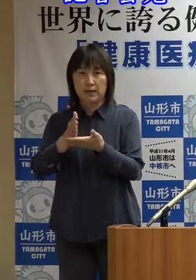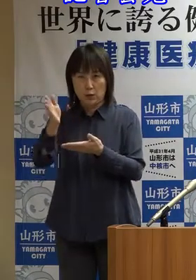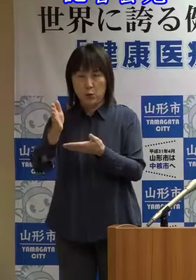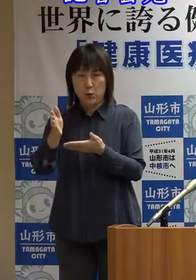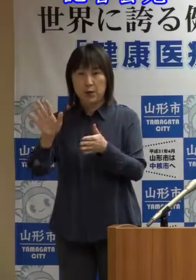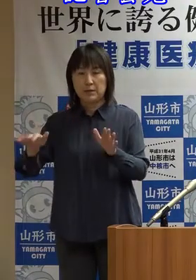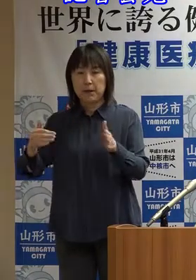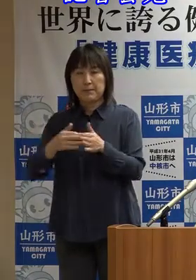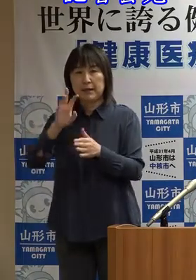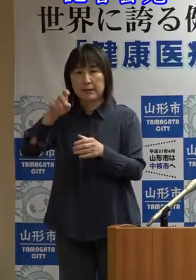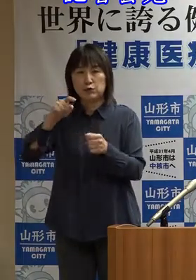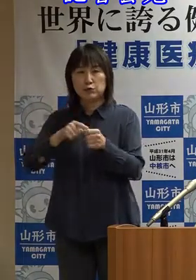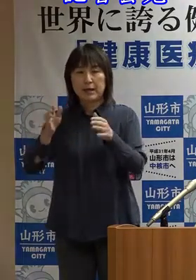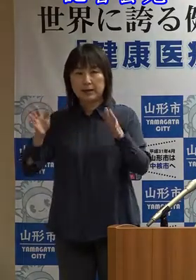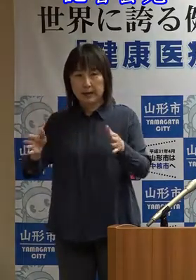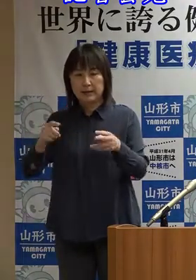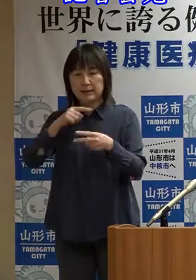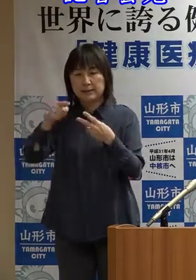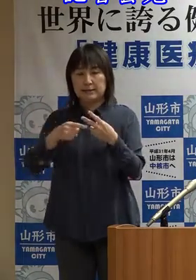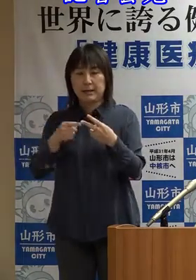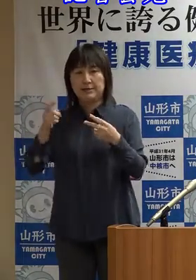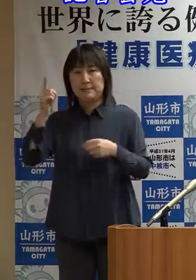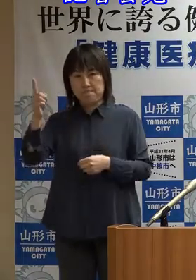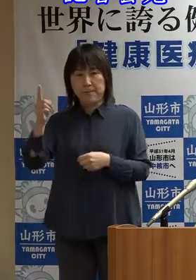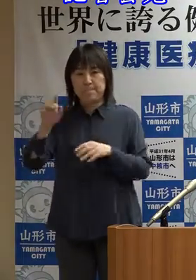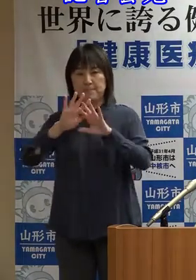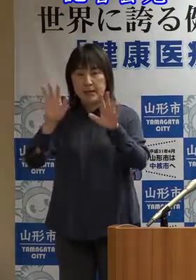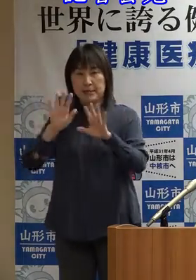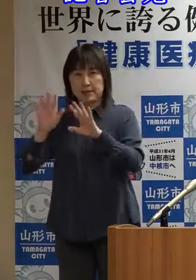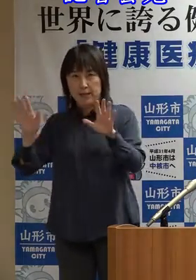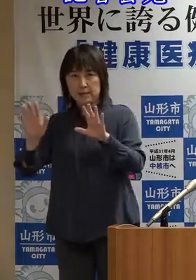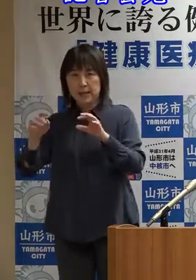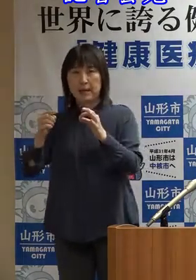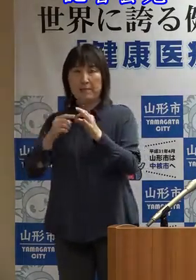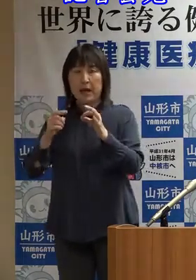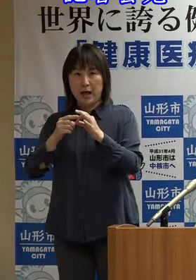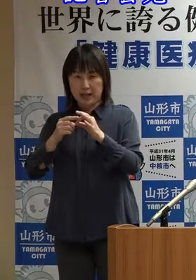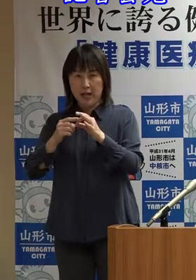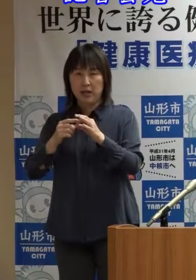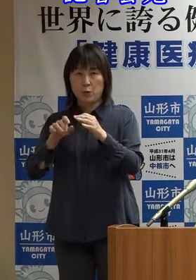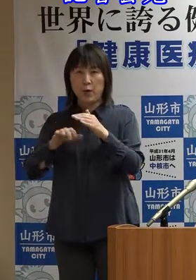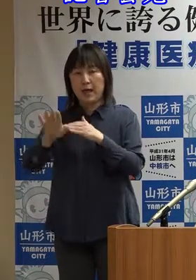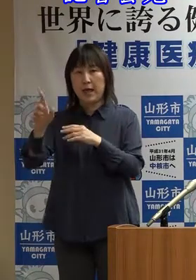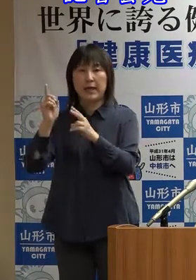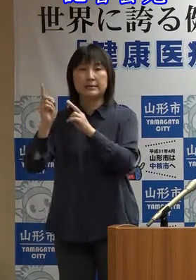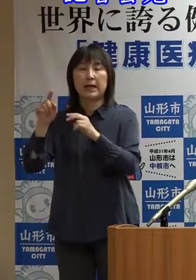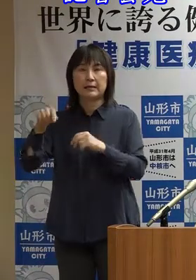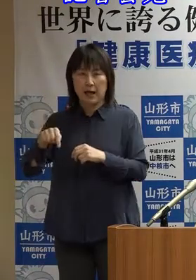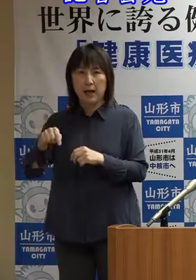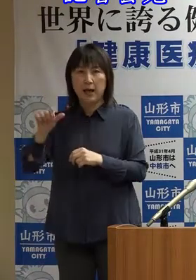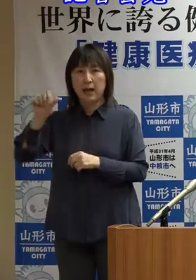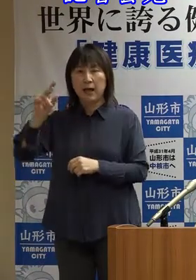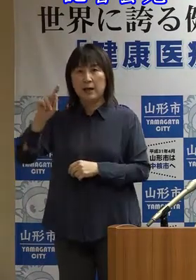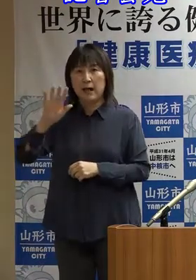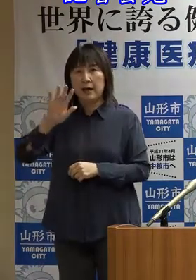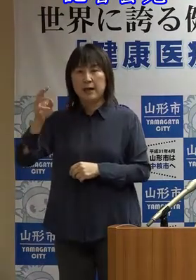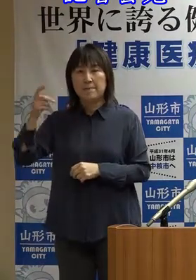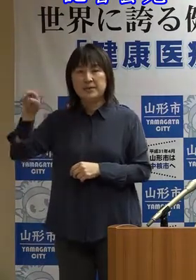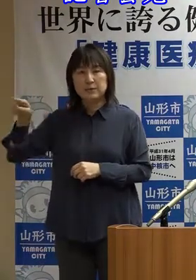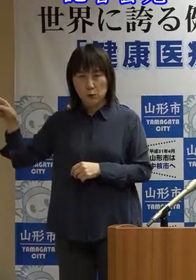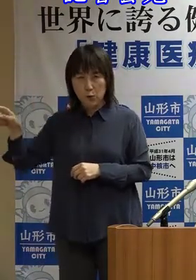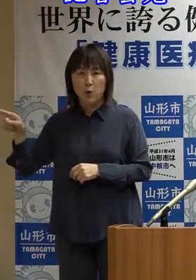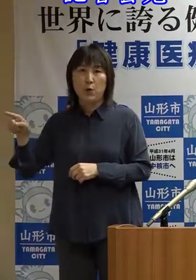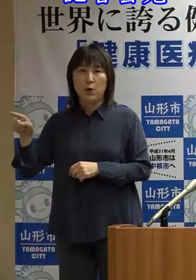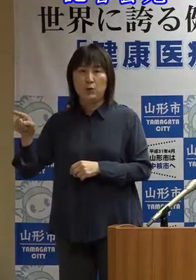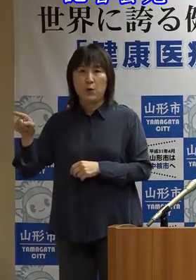来30年にわたり各年開催しております山形国際ドキュメンタリー映画祭がこの度アカデミー賞長編ドキュメン